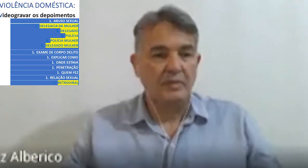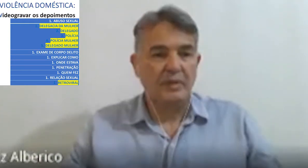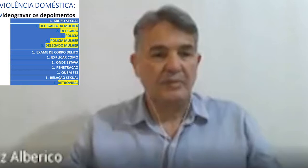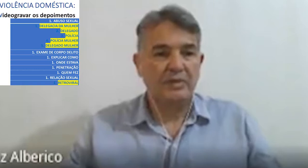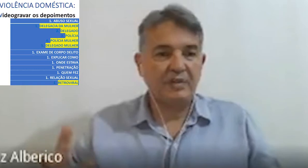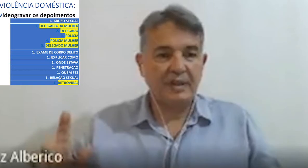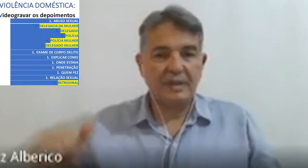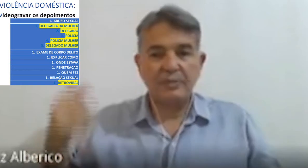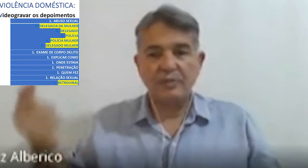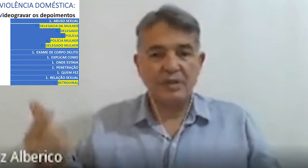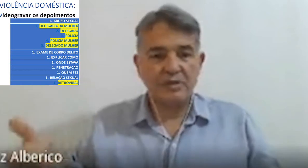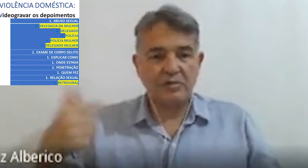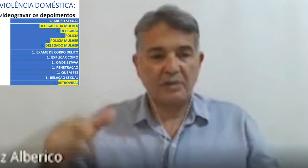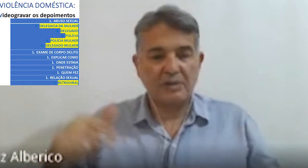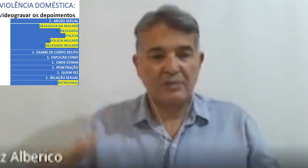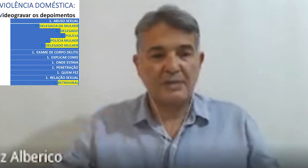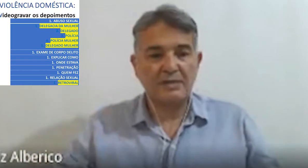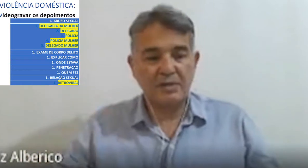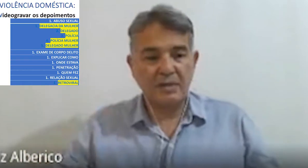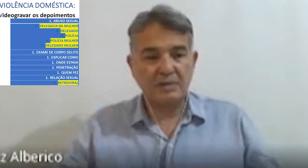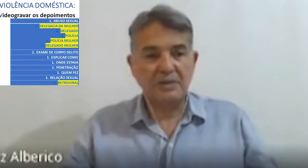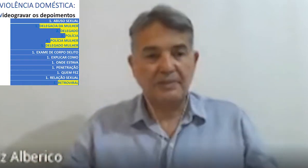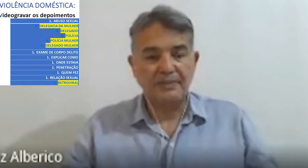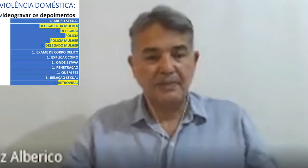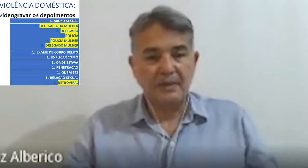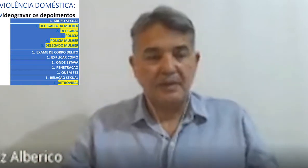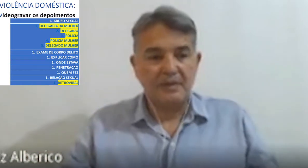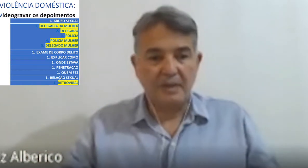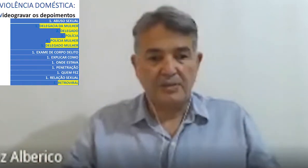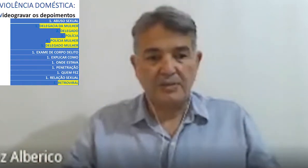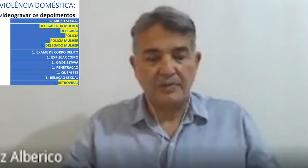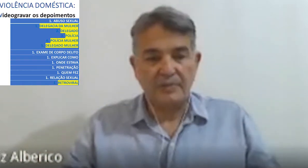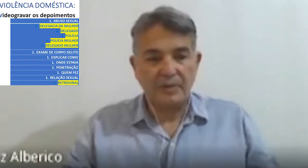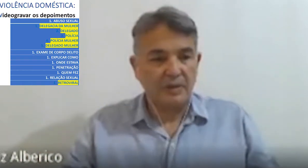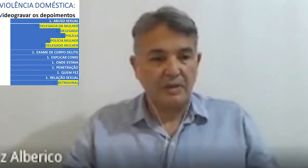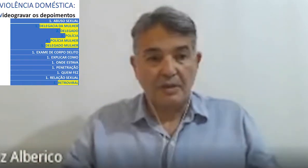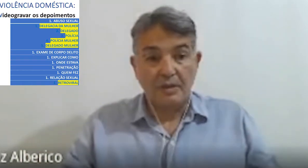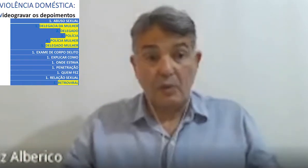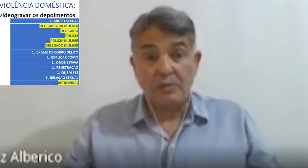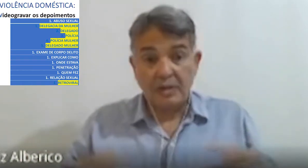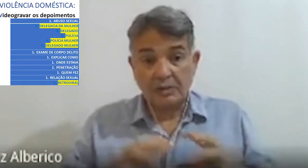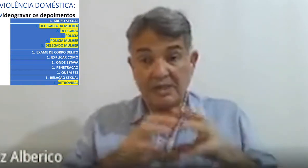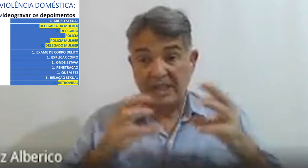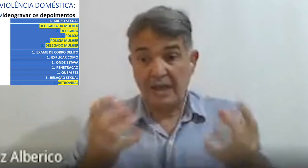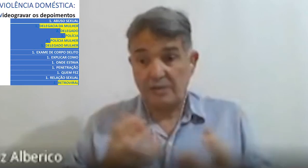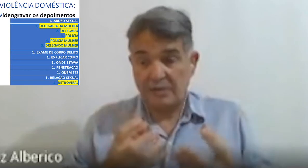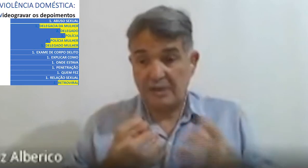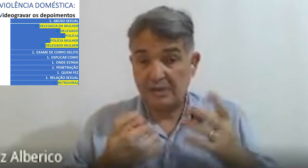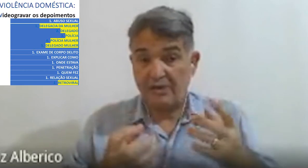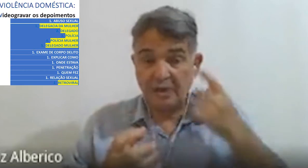Para poder falar de abuso sexual, a gente precisa do sinal de sexo. O sinal de sexo em si é